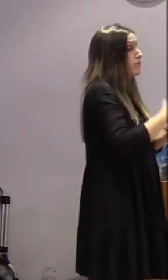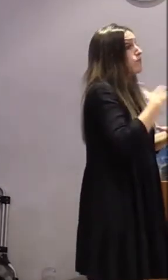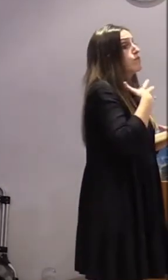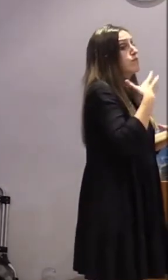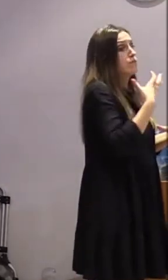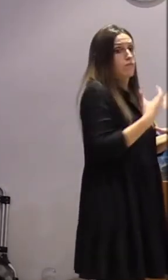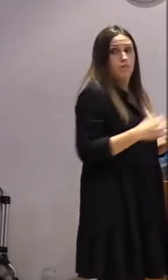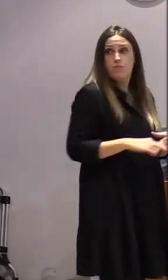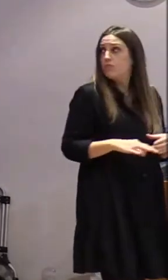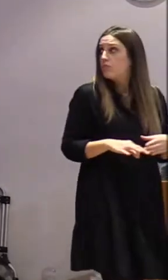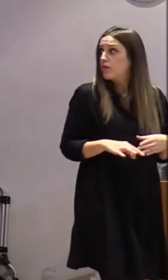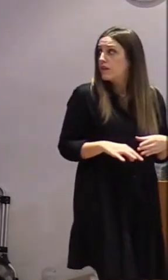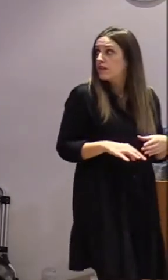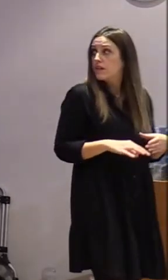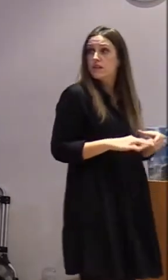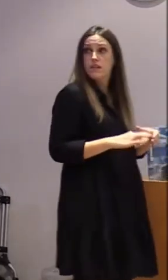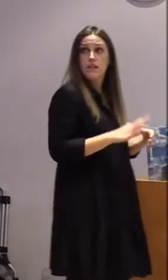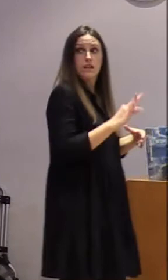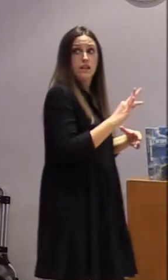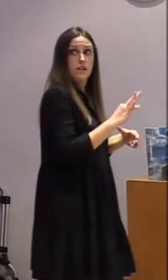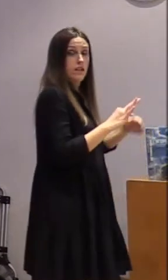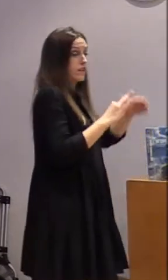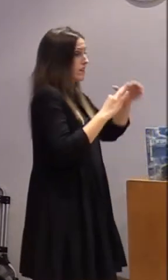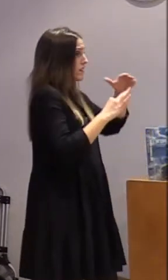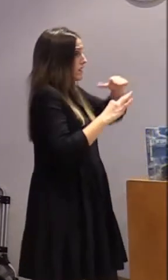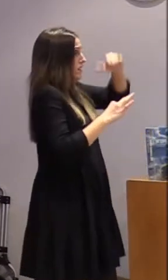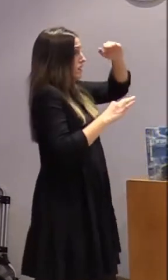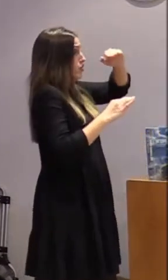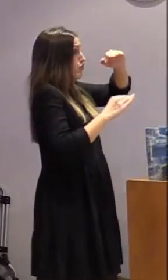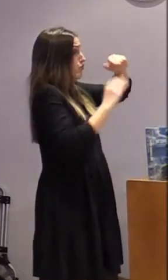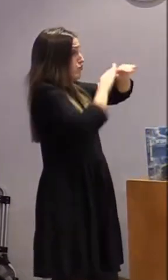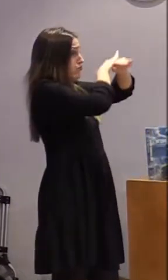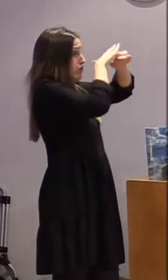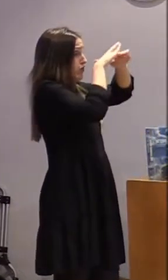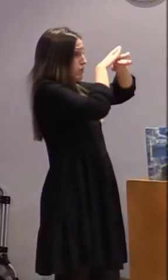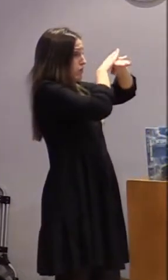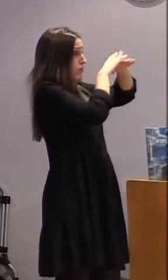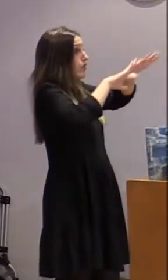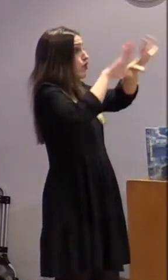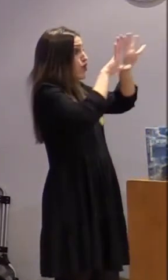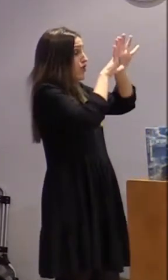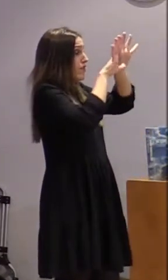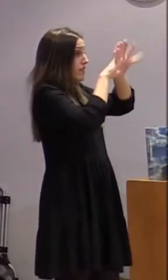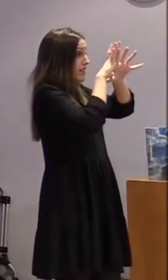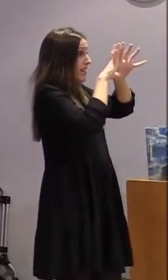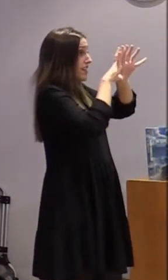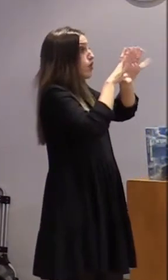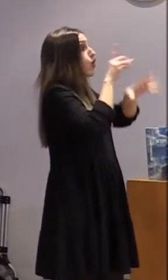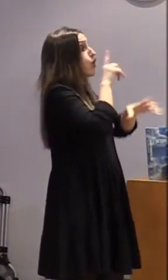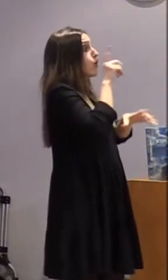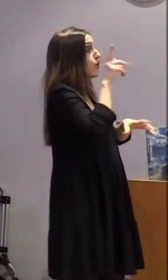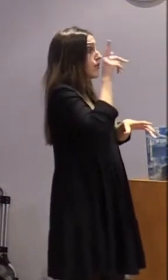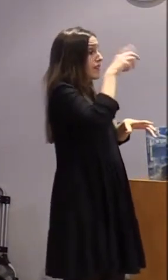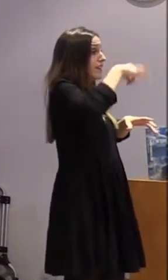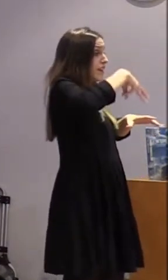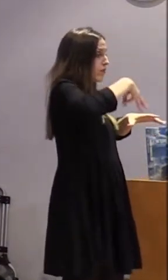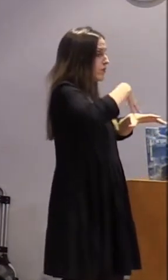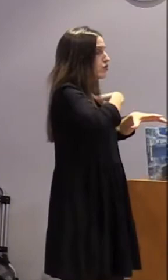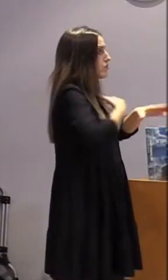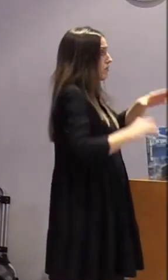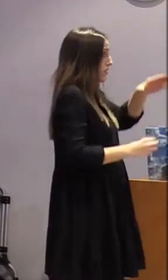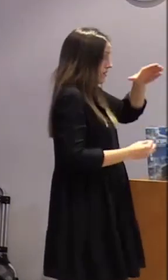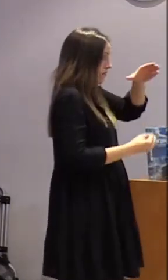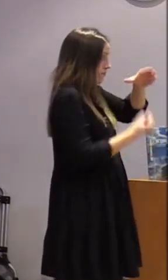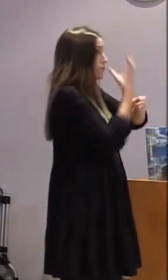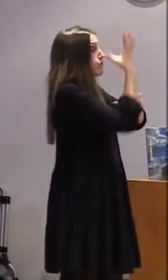perforar la tropopausa, el límite superior de la troposfera, es decir, alcanzar los 10-11 kilómetros de altitud y superar